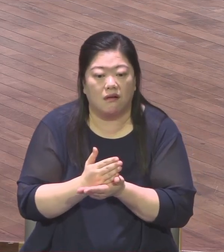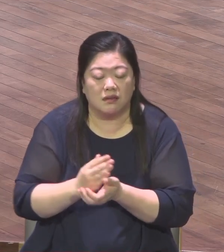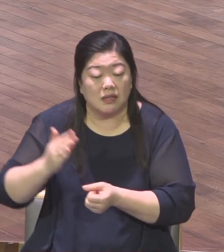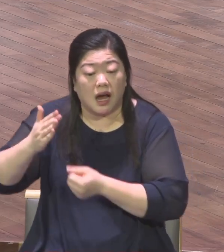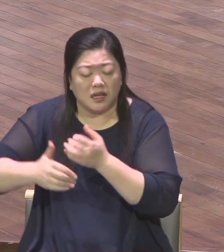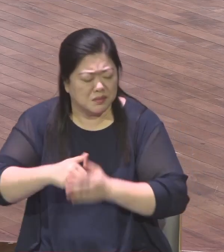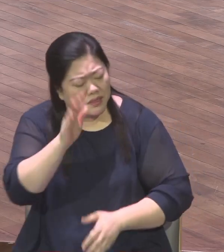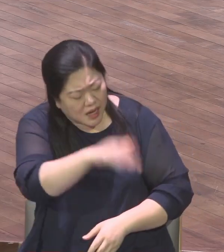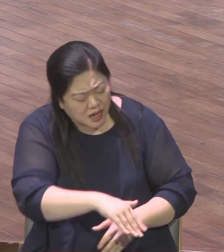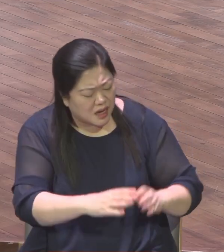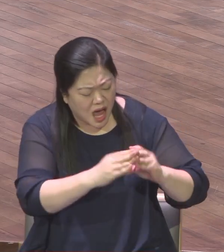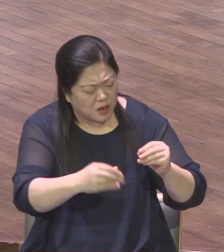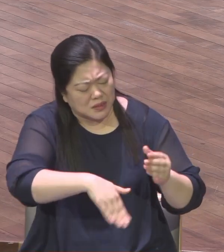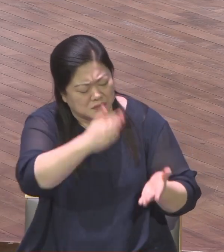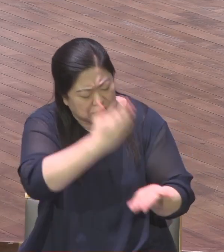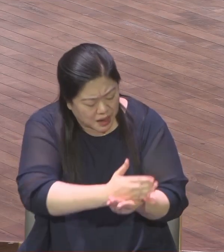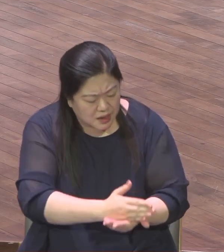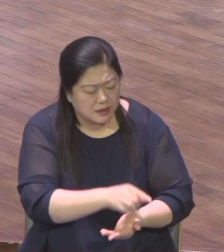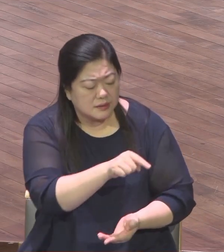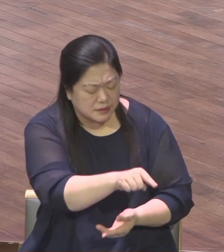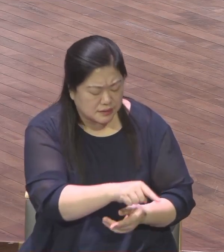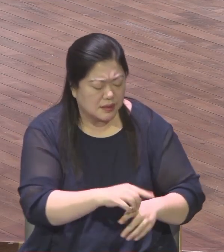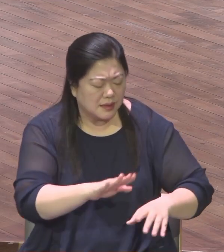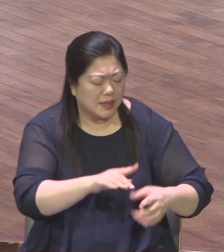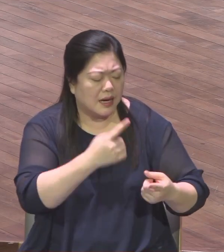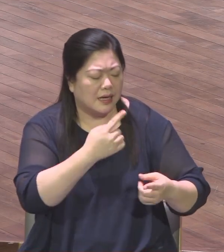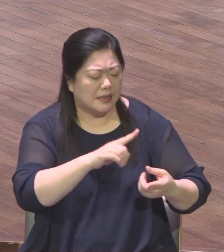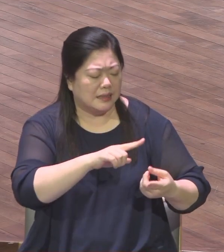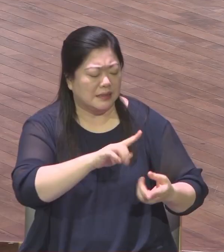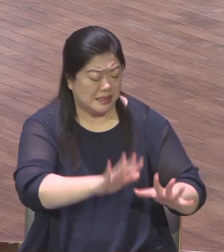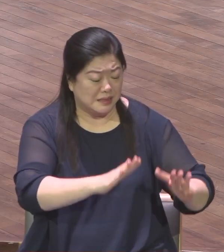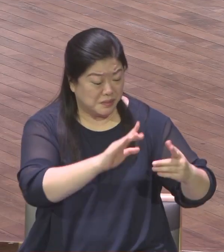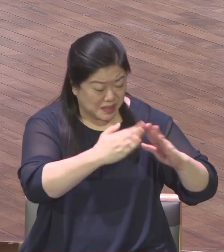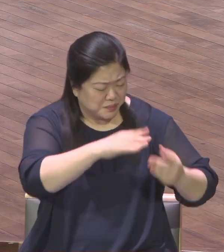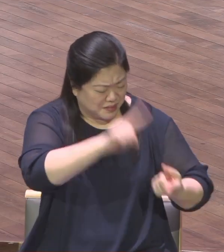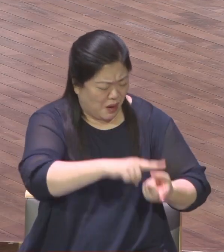것이고 지금까지 내려왔던 모든 재앙 내가 다 거둘 것이다.